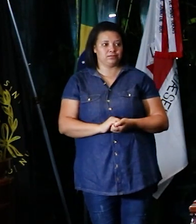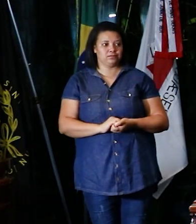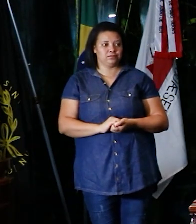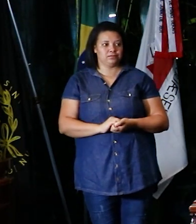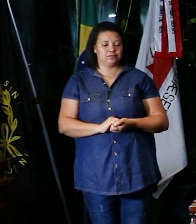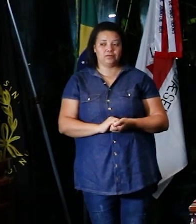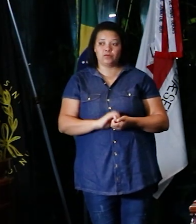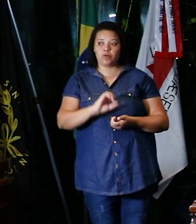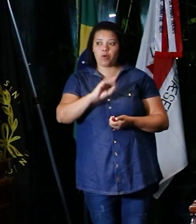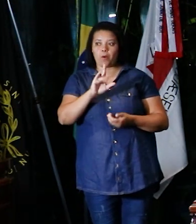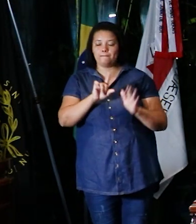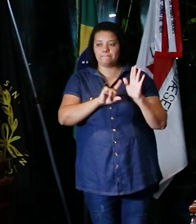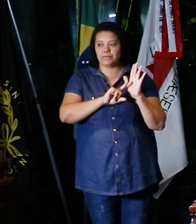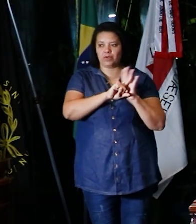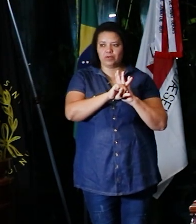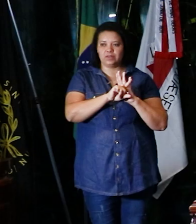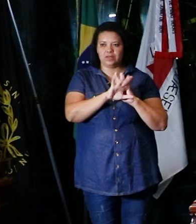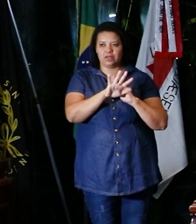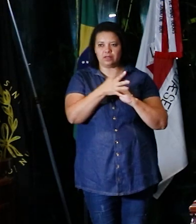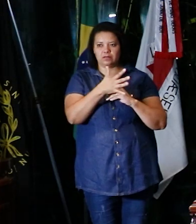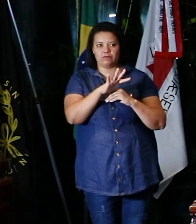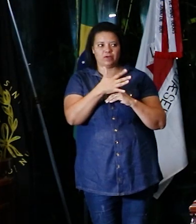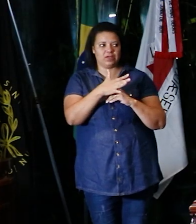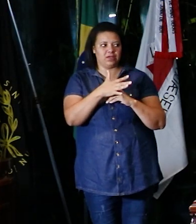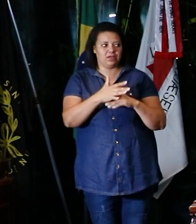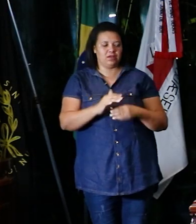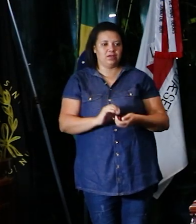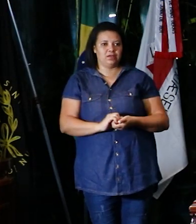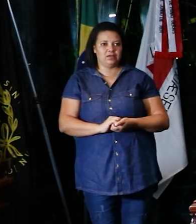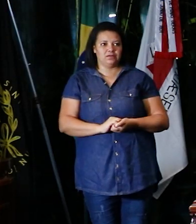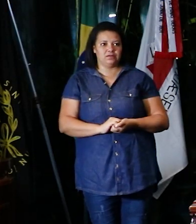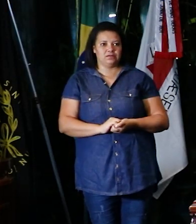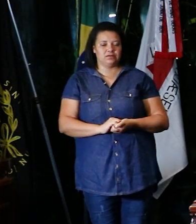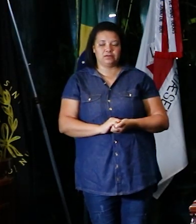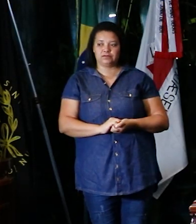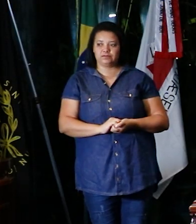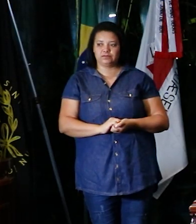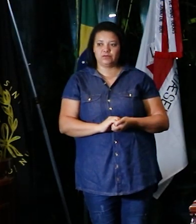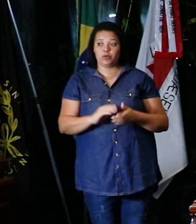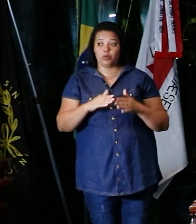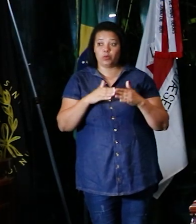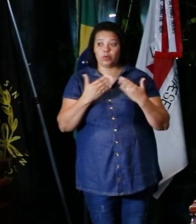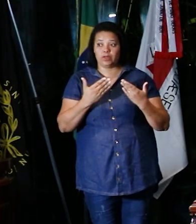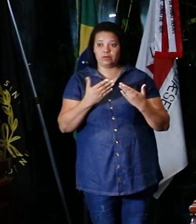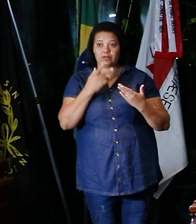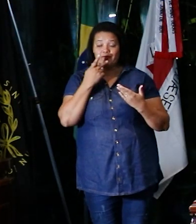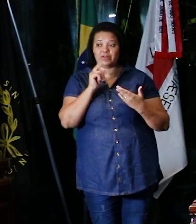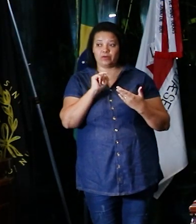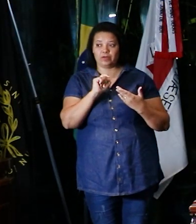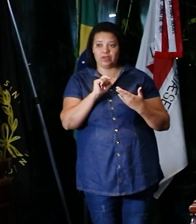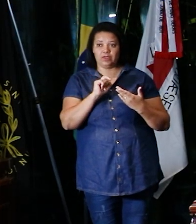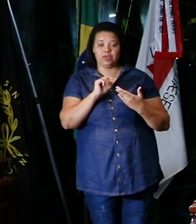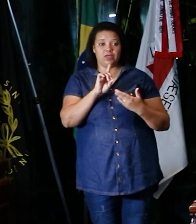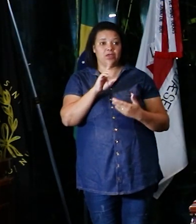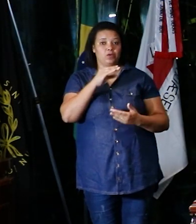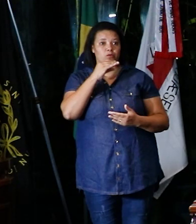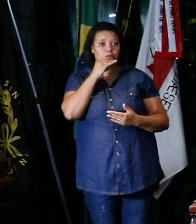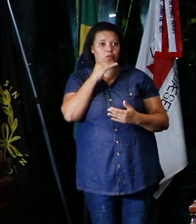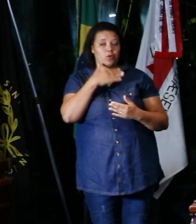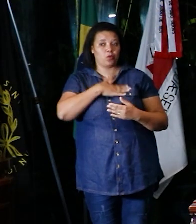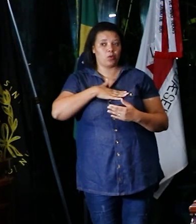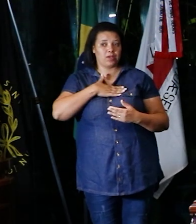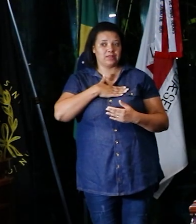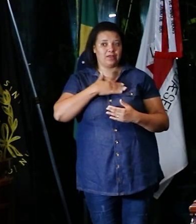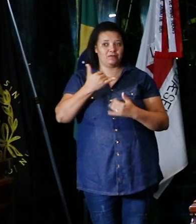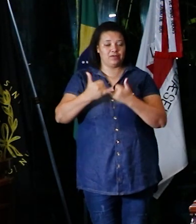uma pergunta, talvez, suscitar uma pergunta, pelo seguinte, quando você falou que o Drummond gostava de brincar com